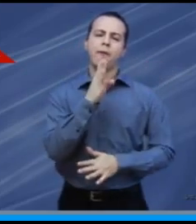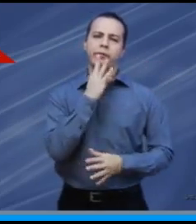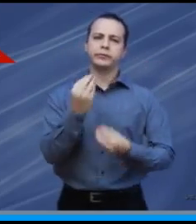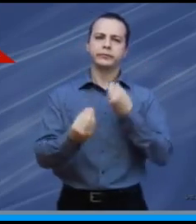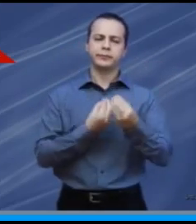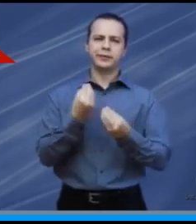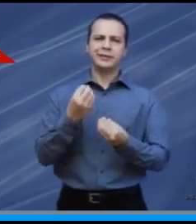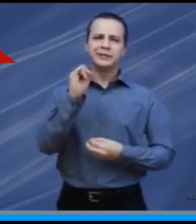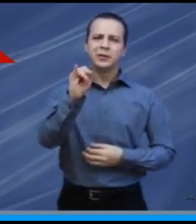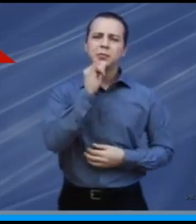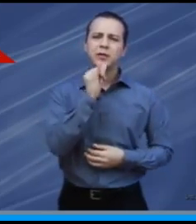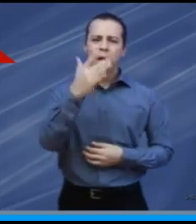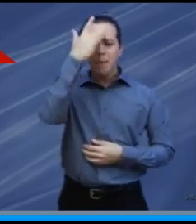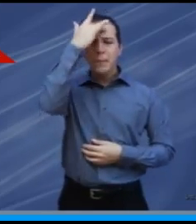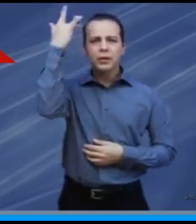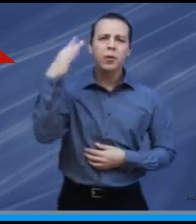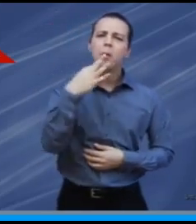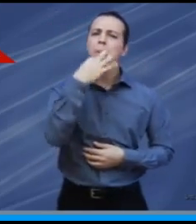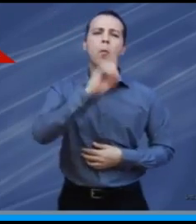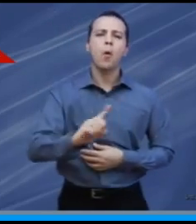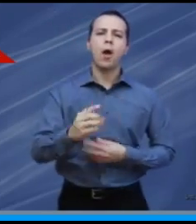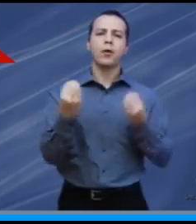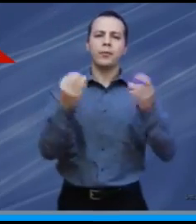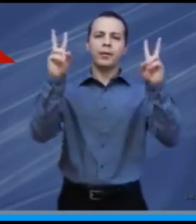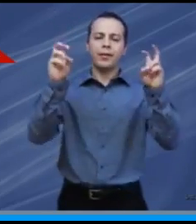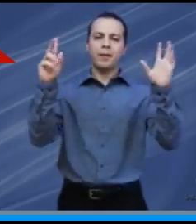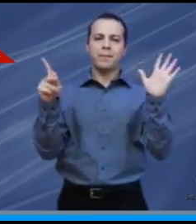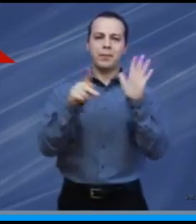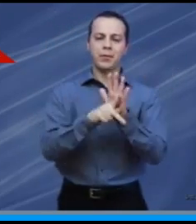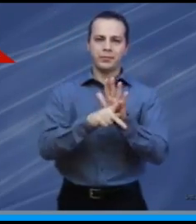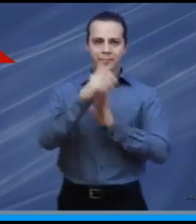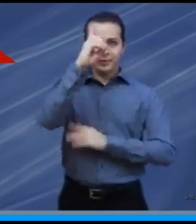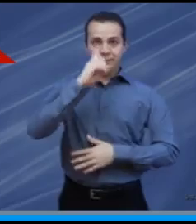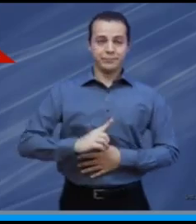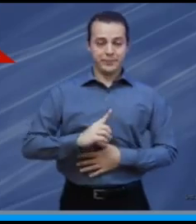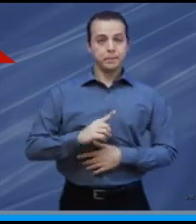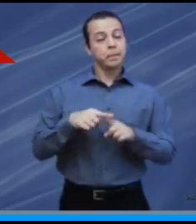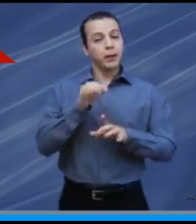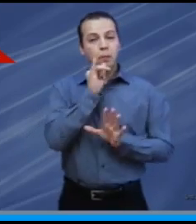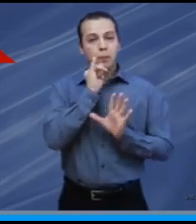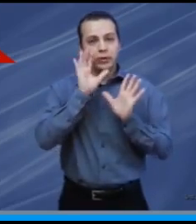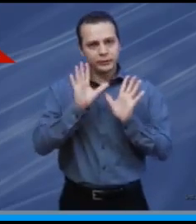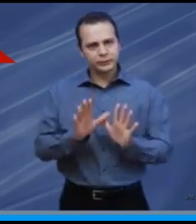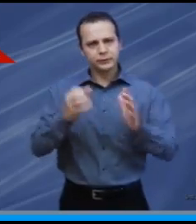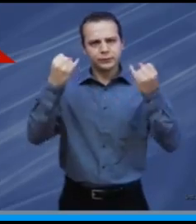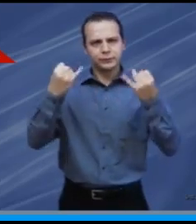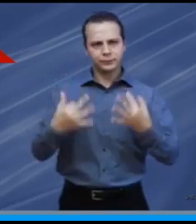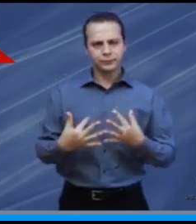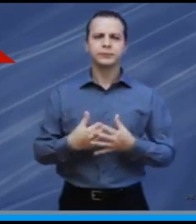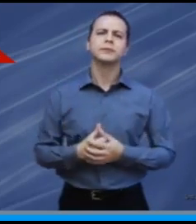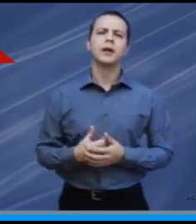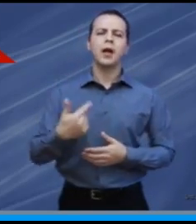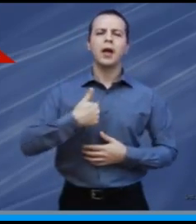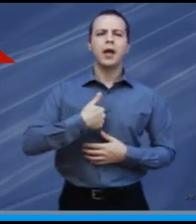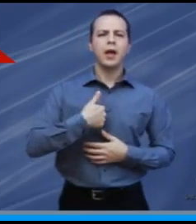de conhecimento, de conhecimento das pessoas de como lidar com o tema. Então, por exemplo, eu